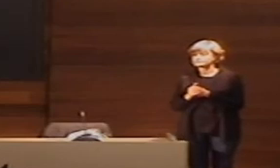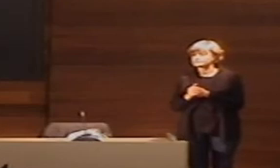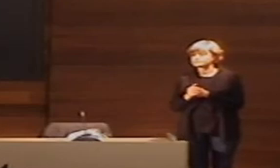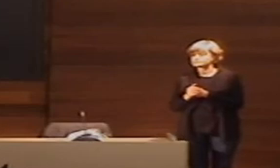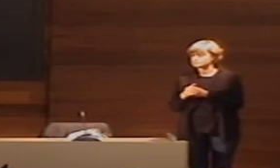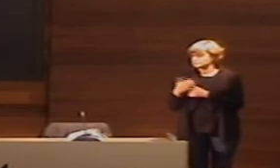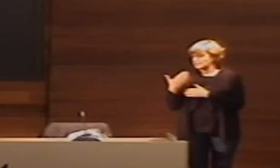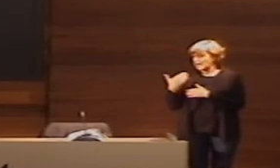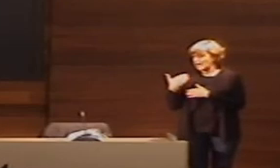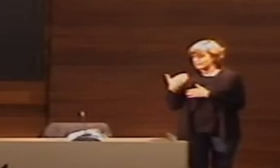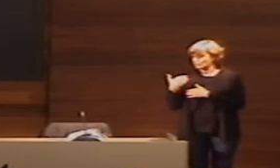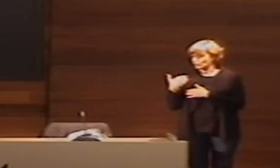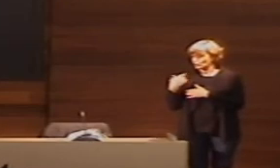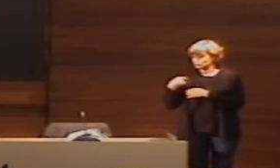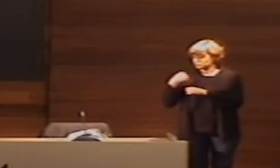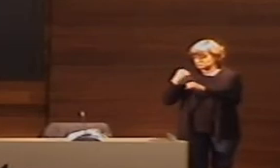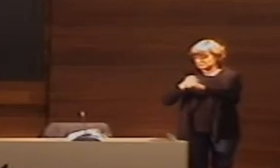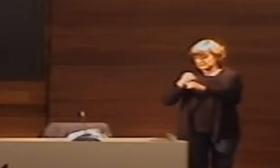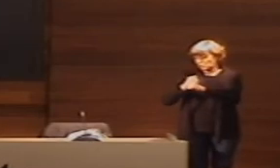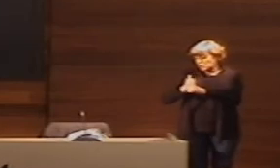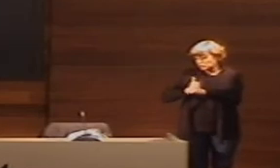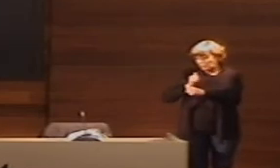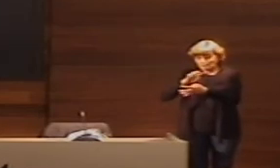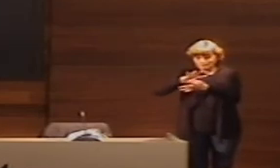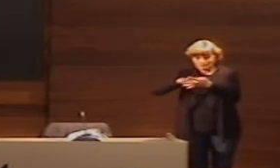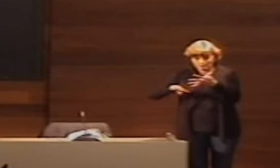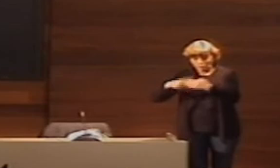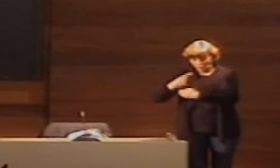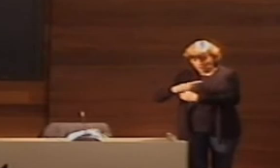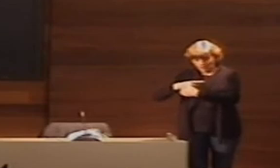relativamente poco tuve que ir a trabajar a Barcelona y me parece curioso